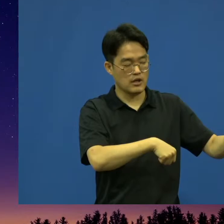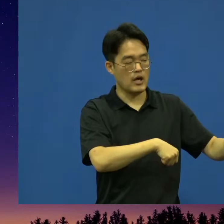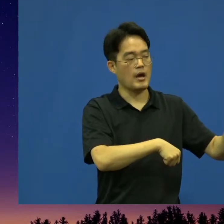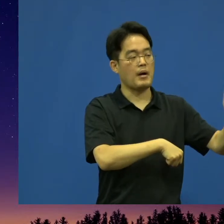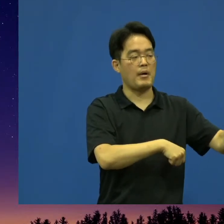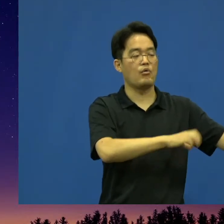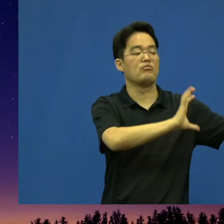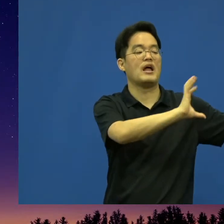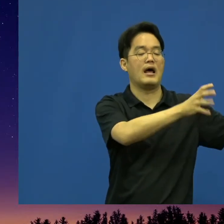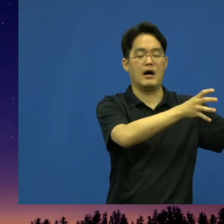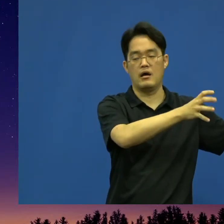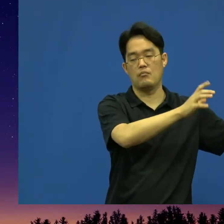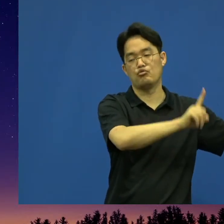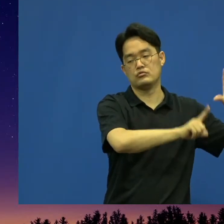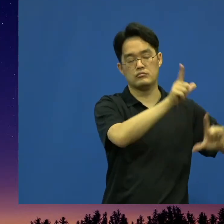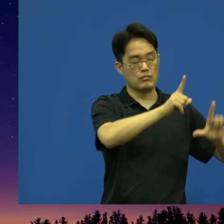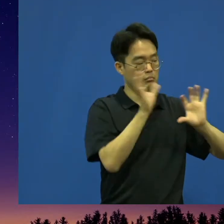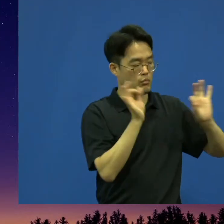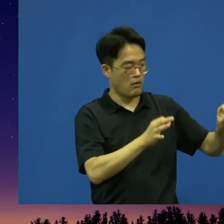모습이에요.